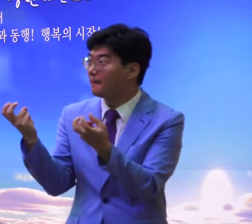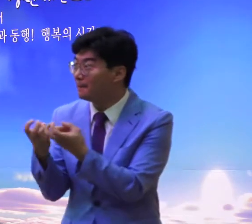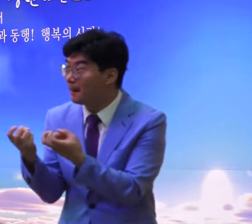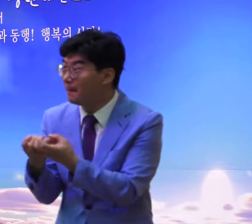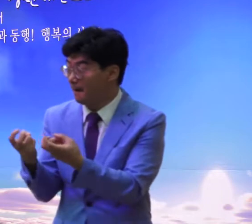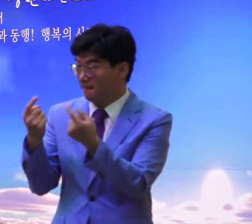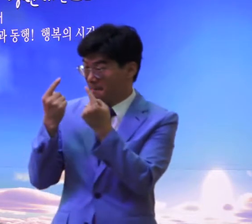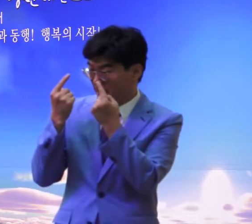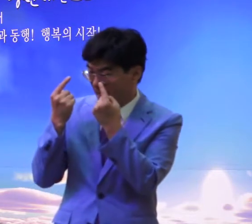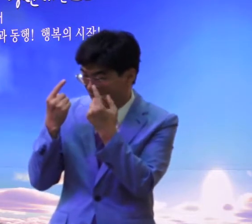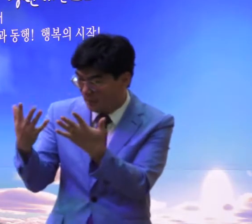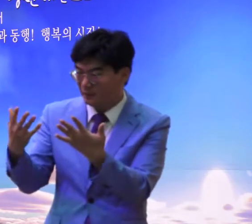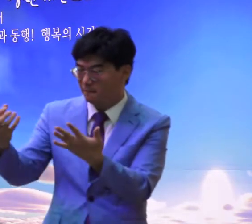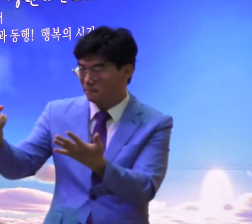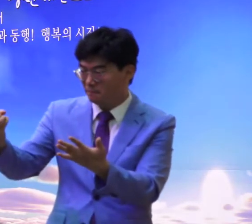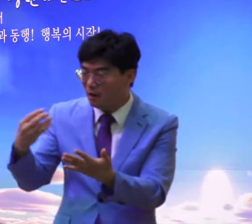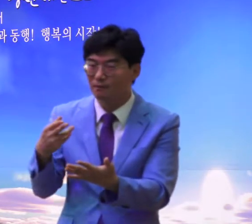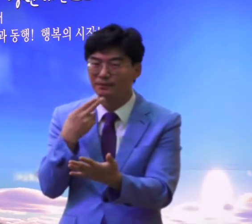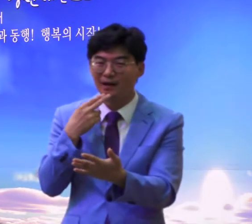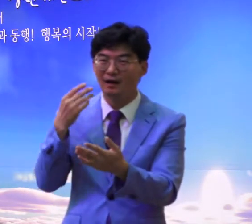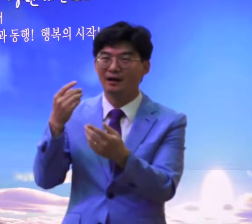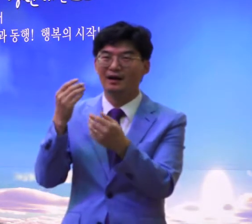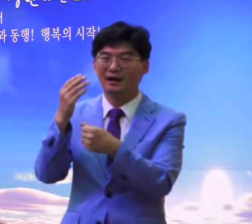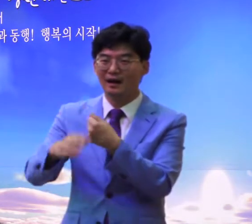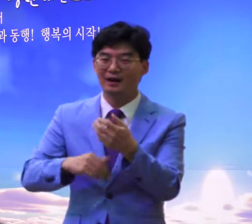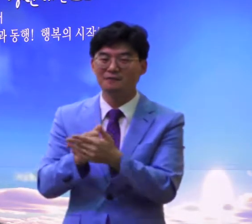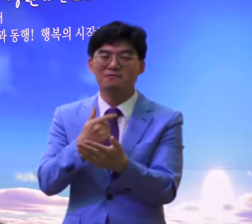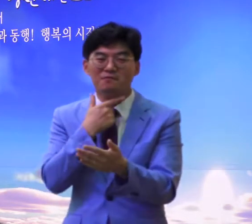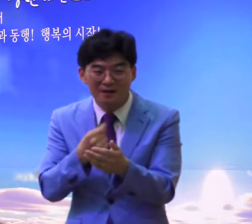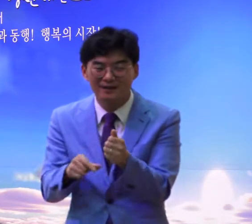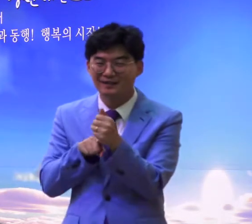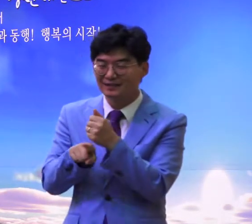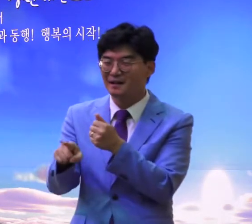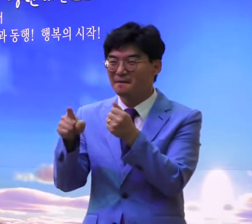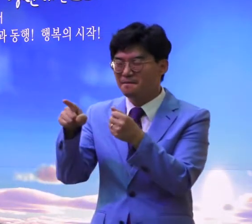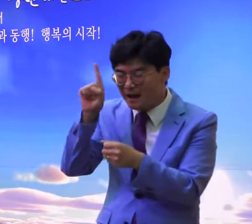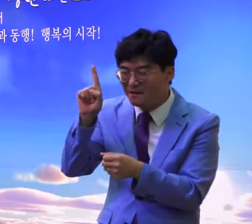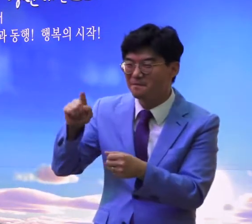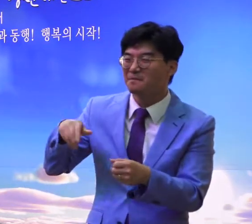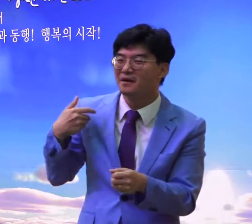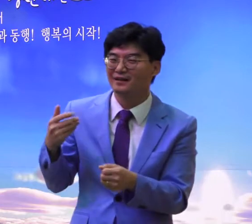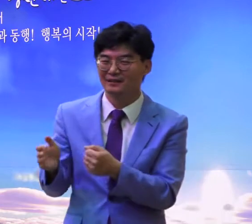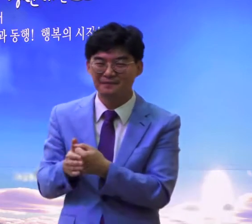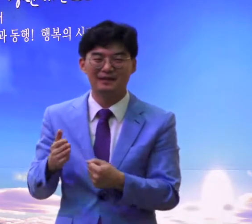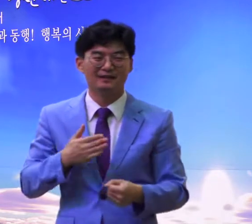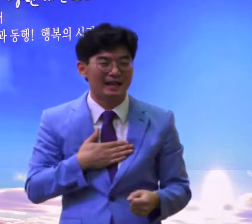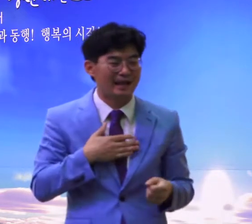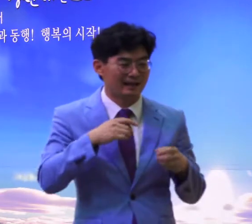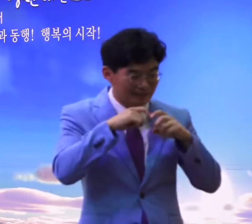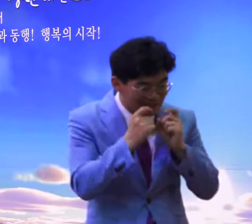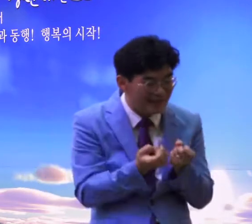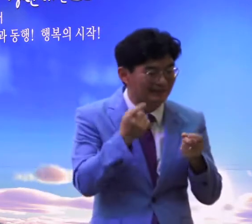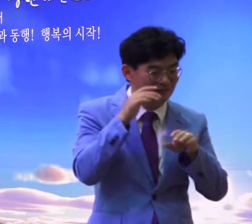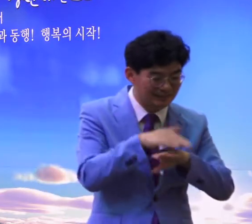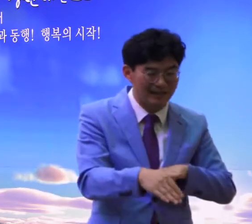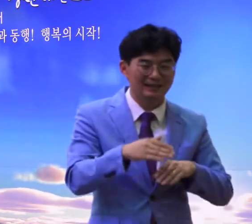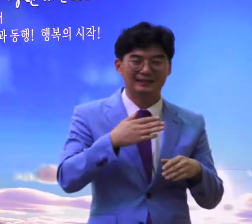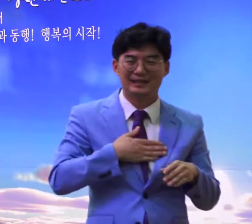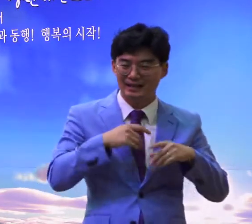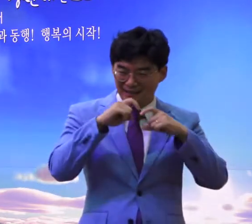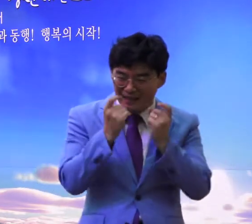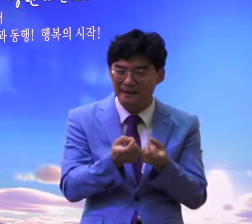방법을 기대하지 못하고 내 방법을 찾죠. 내 방법을 찾으면서 내 방법으로 일하니까 또 삶 속에서 넘어지게